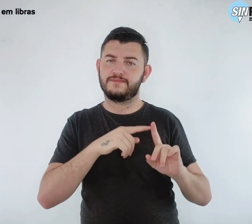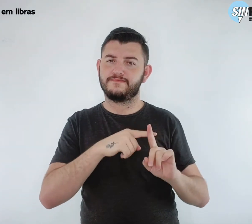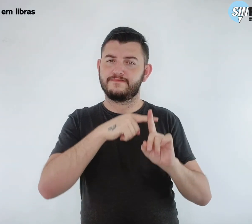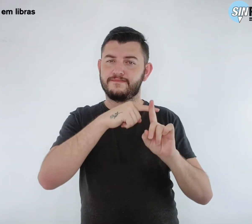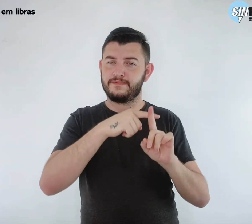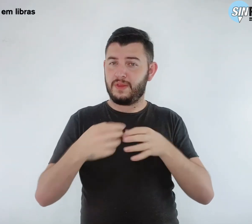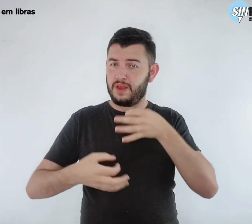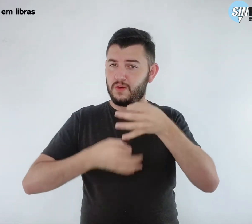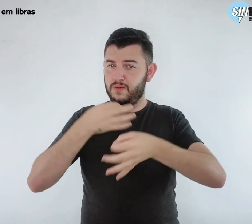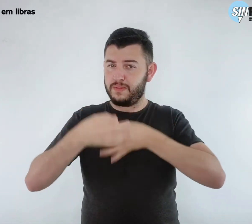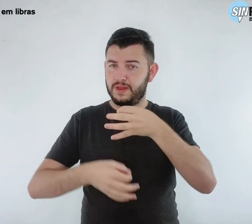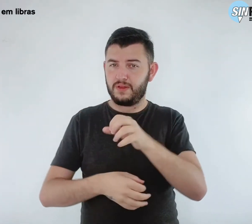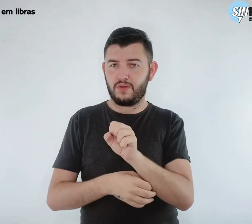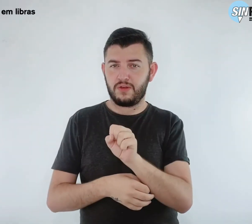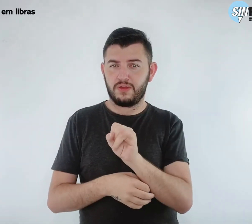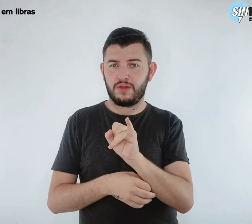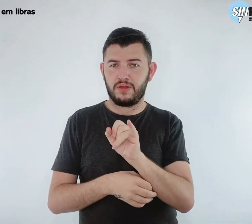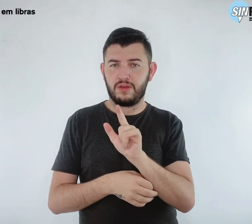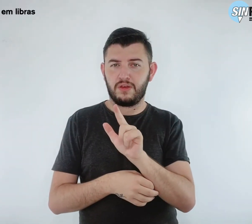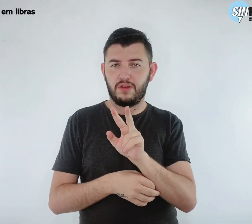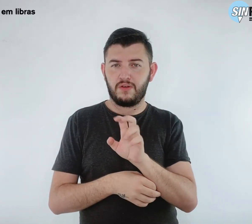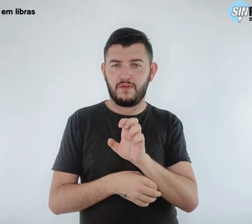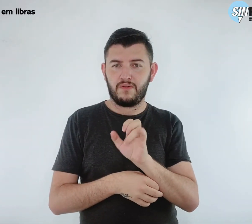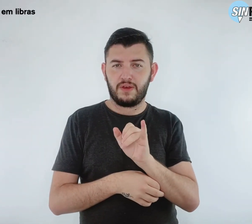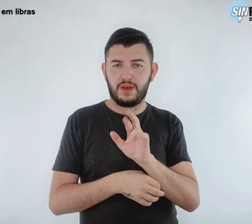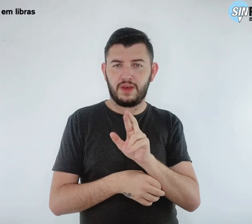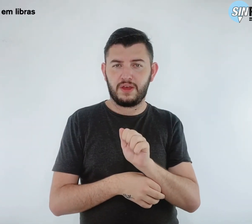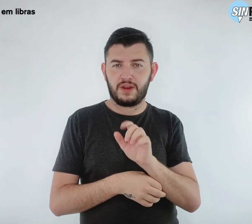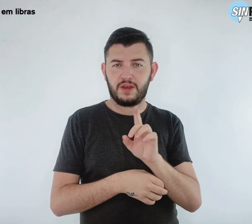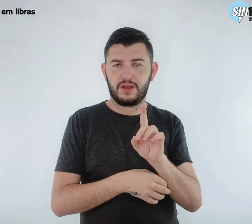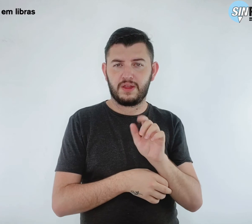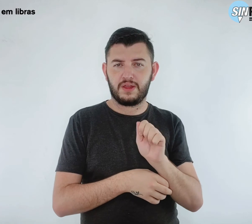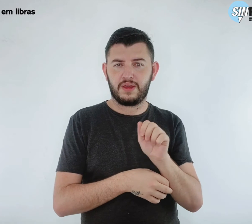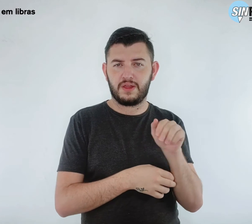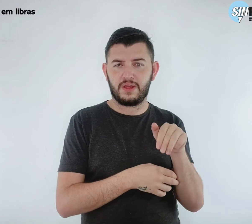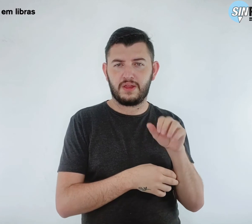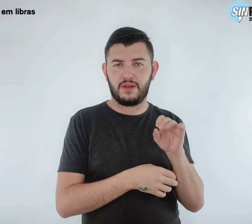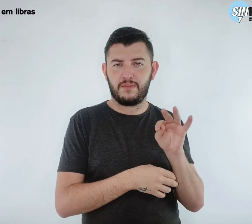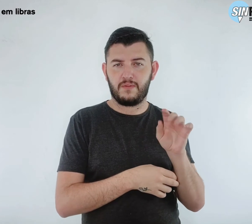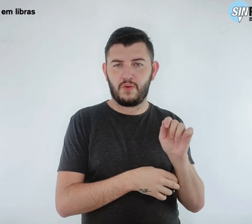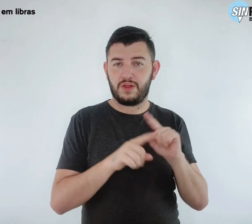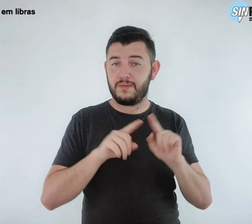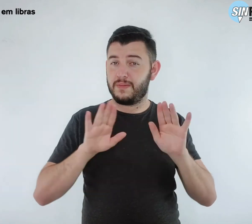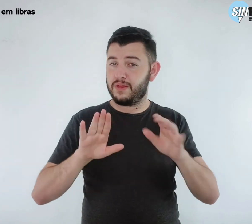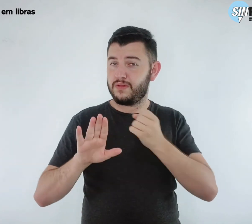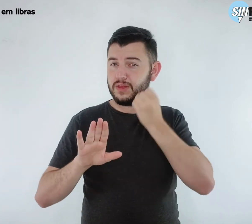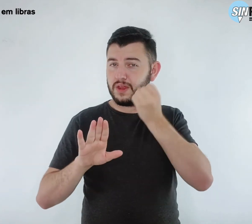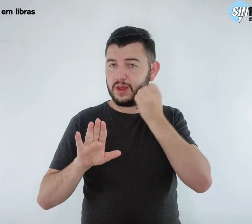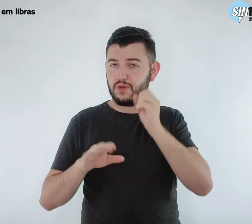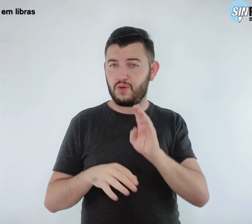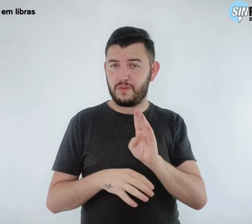paroquiais, argumentou Silveira da Mota. Já o senador Barão das Três Barras